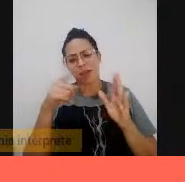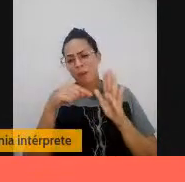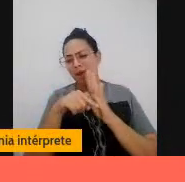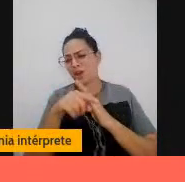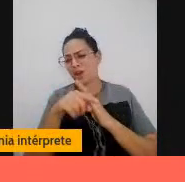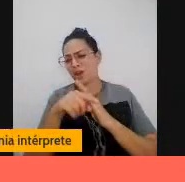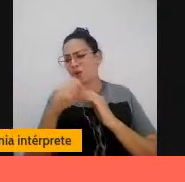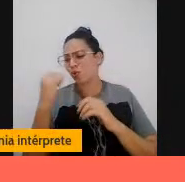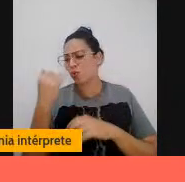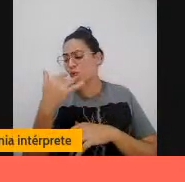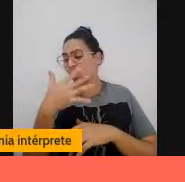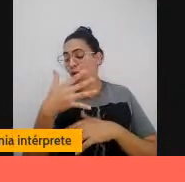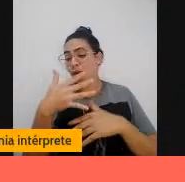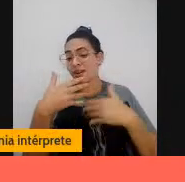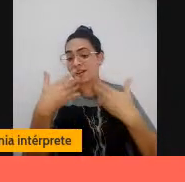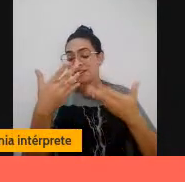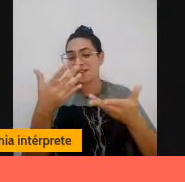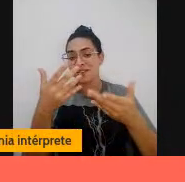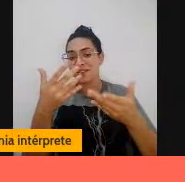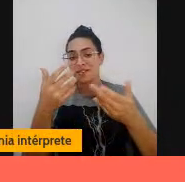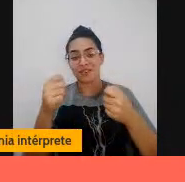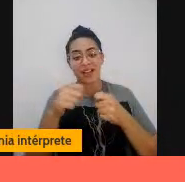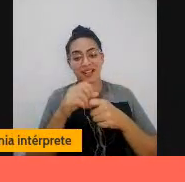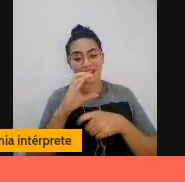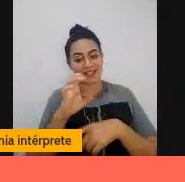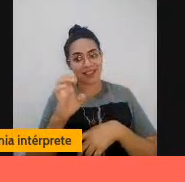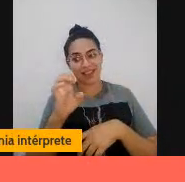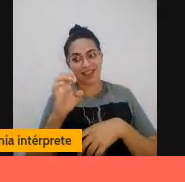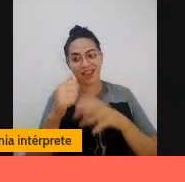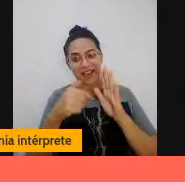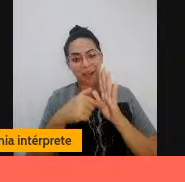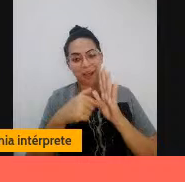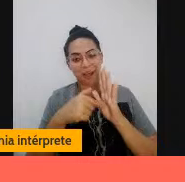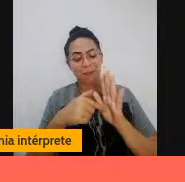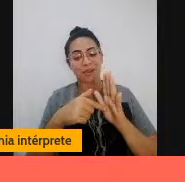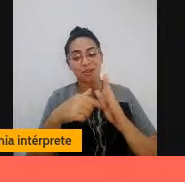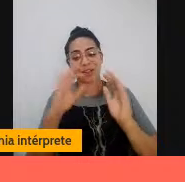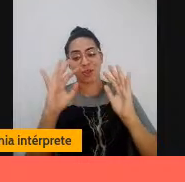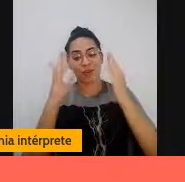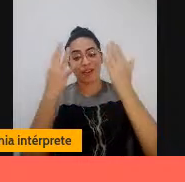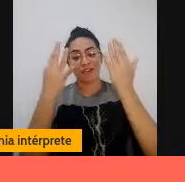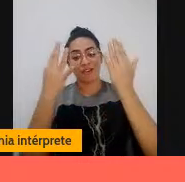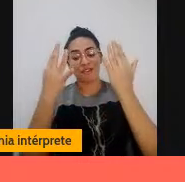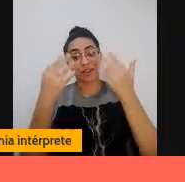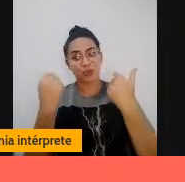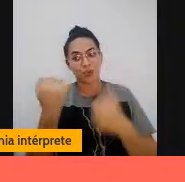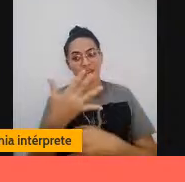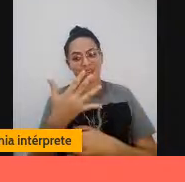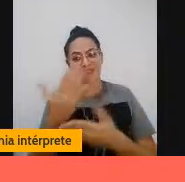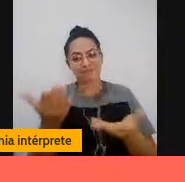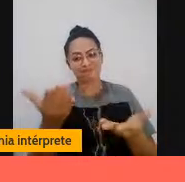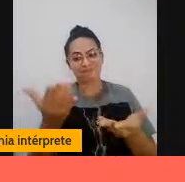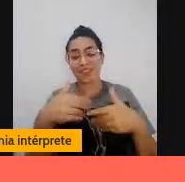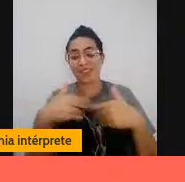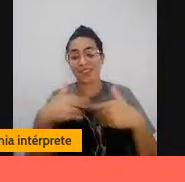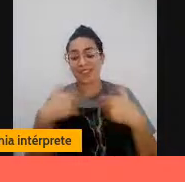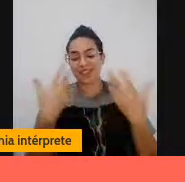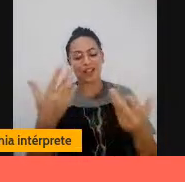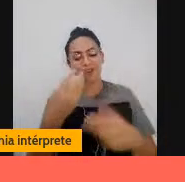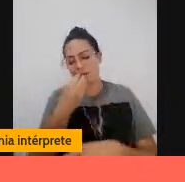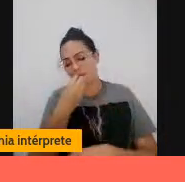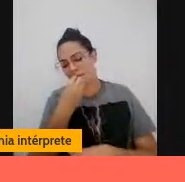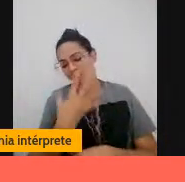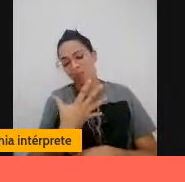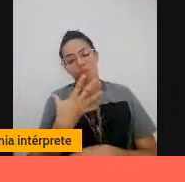nós havíamos feito mostra CE? Acho que nós conseguimos muito. Eu